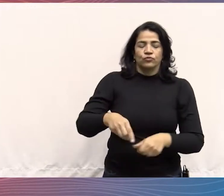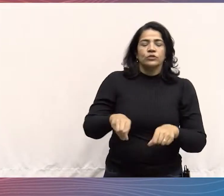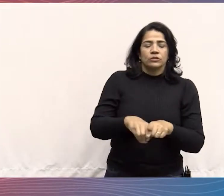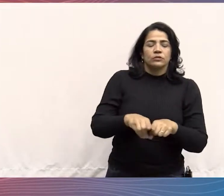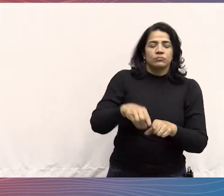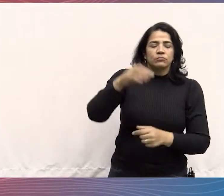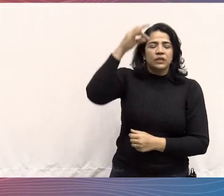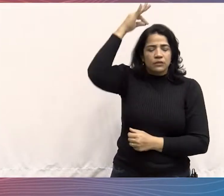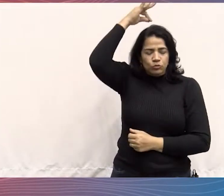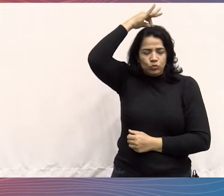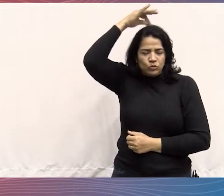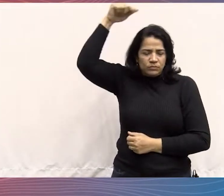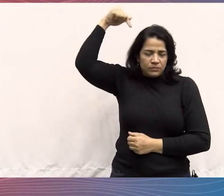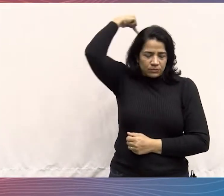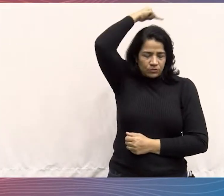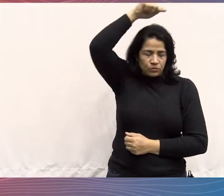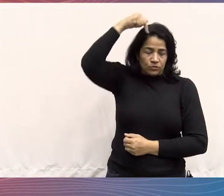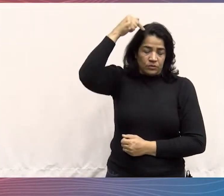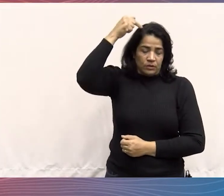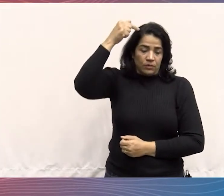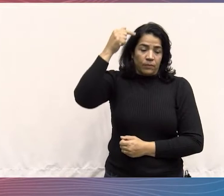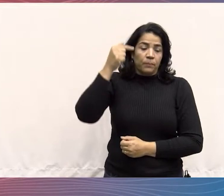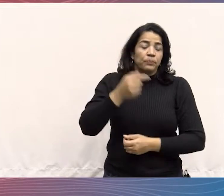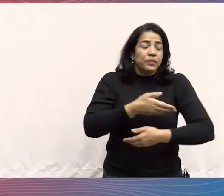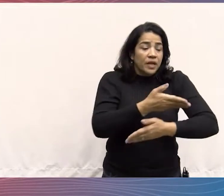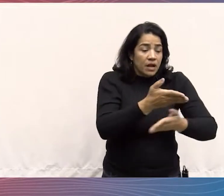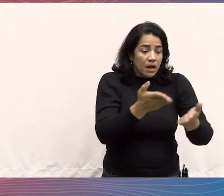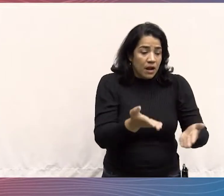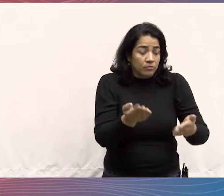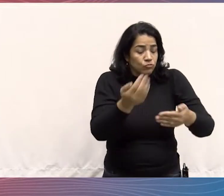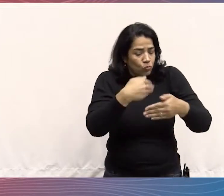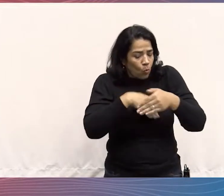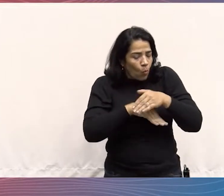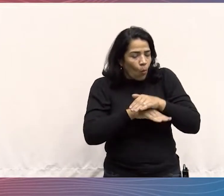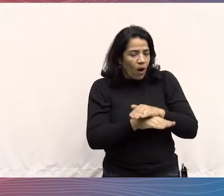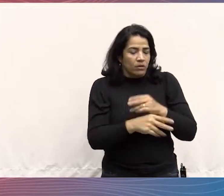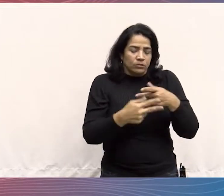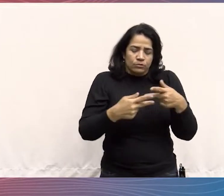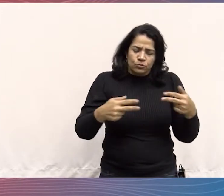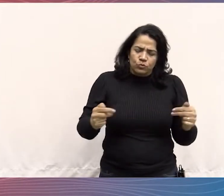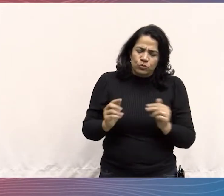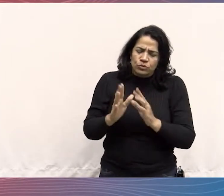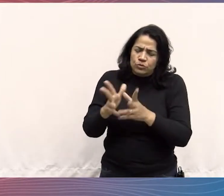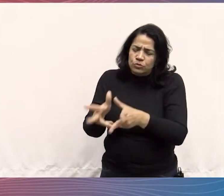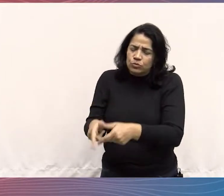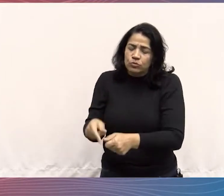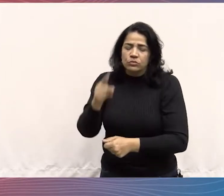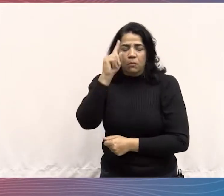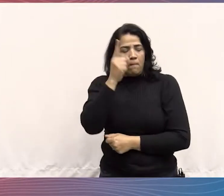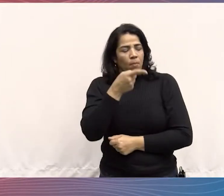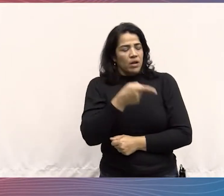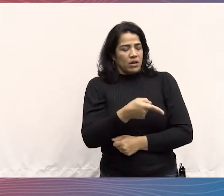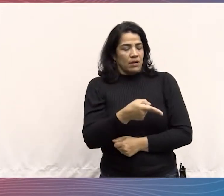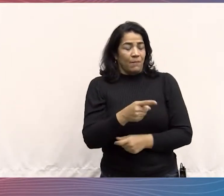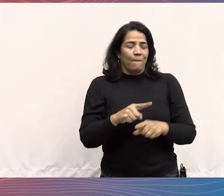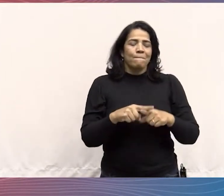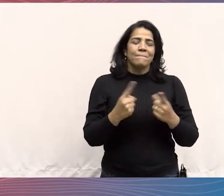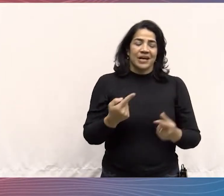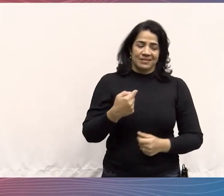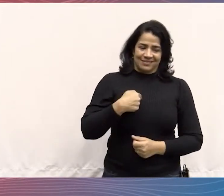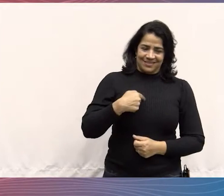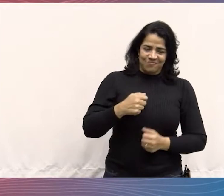tenho ordenado. E eis que estou convosco todos os dias,